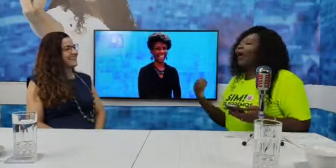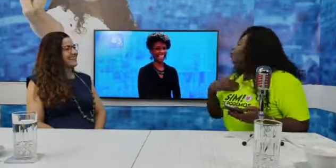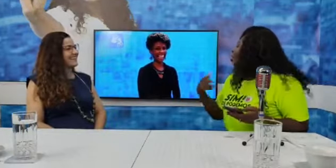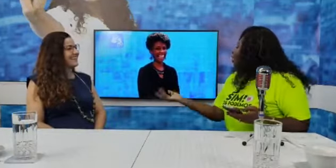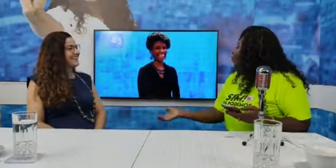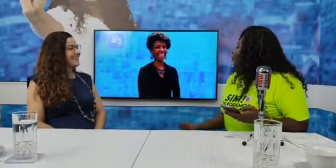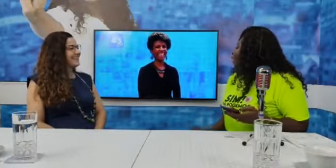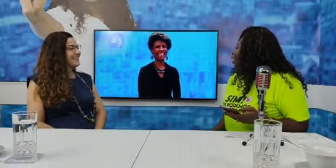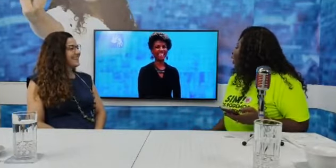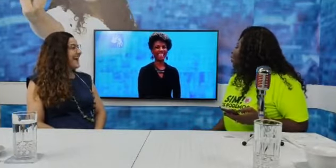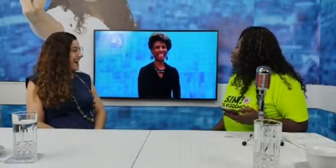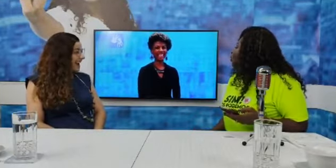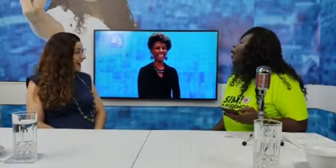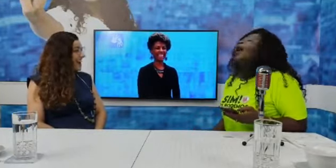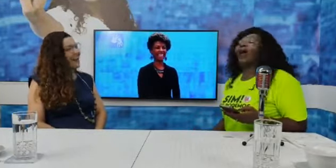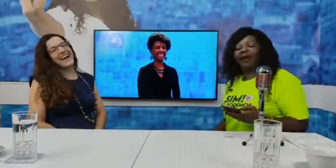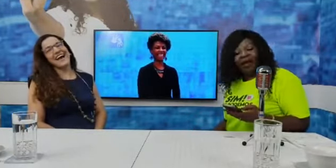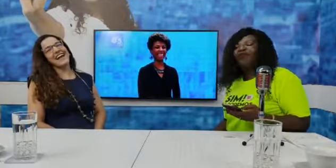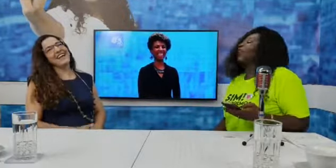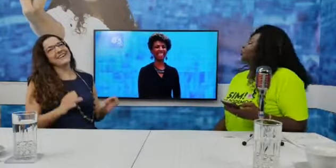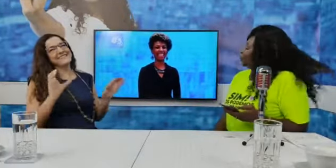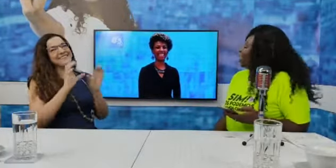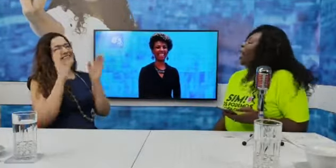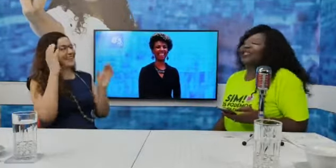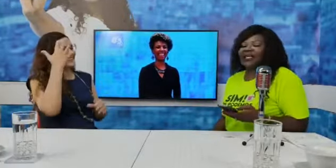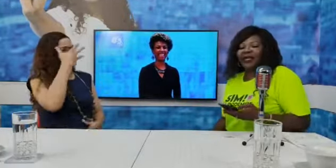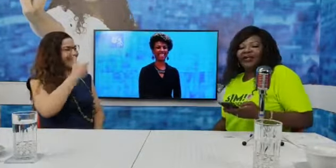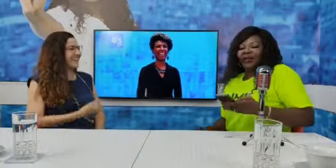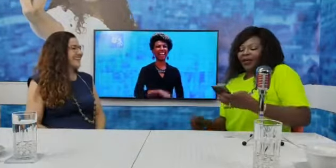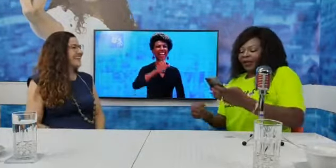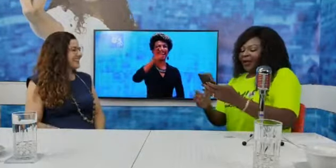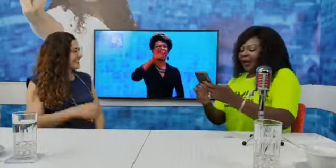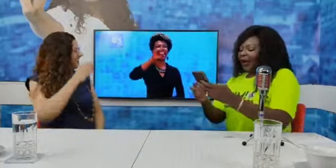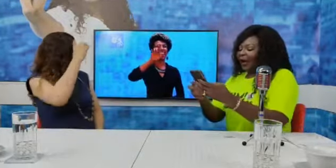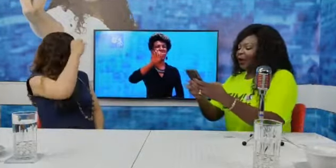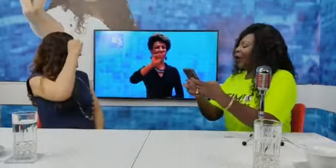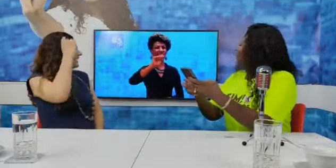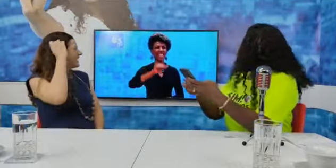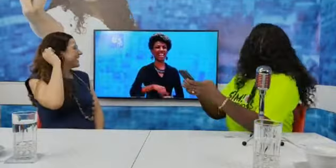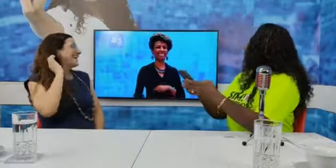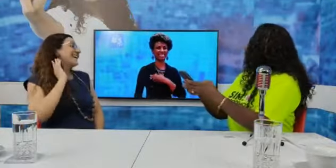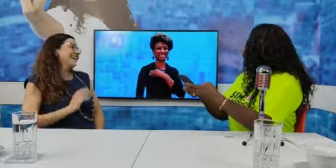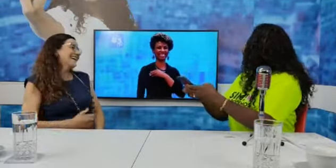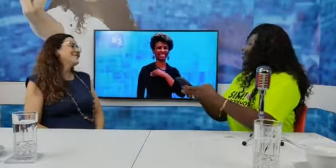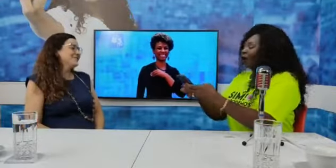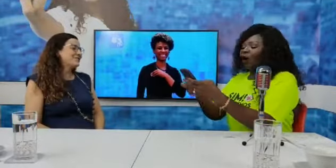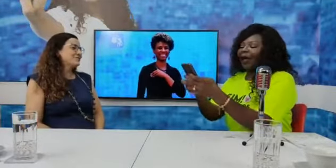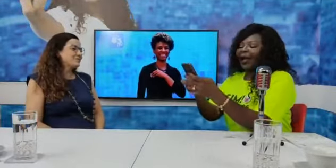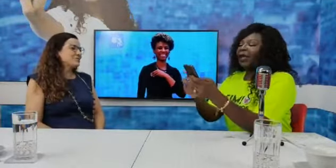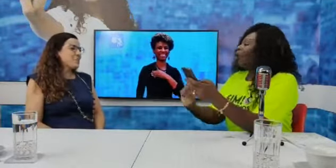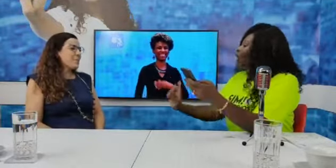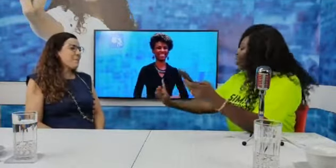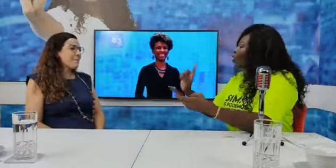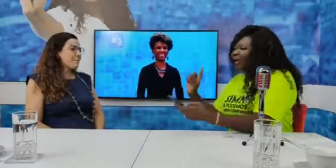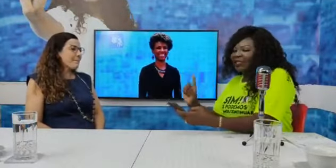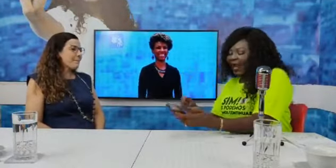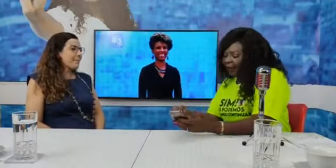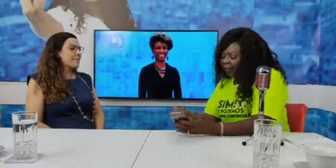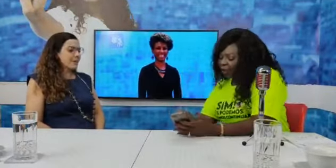É o nome da minha filha. É, minha filha chama Laísa. Laísa. Olha,